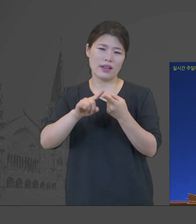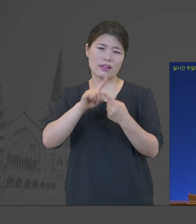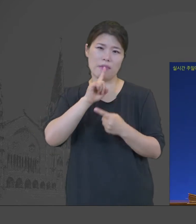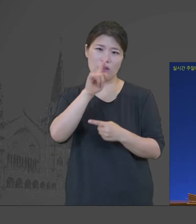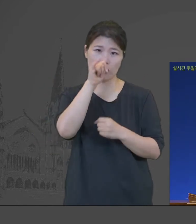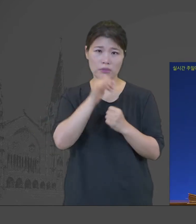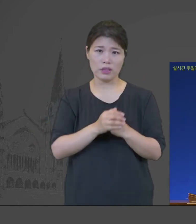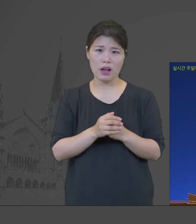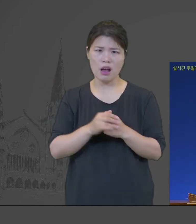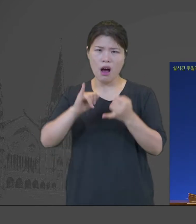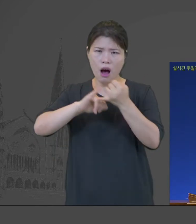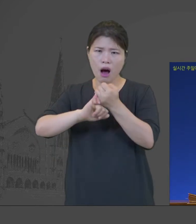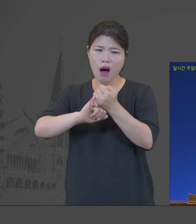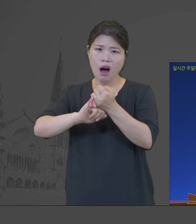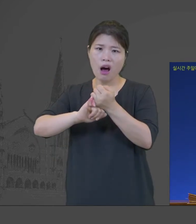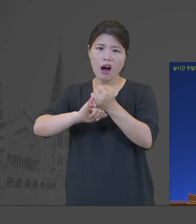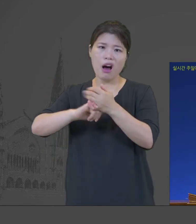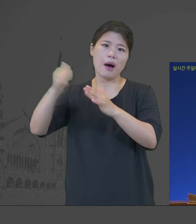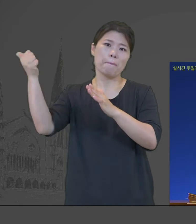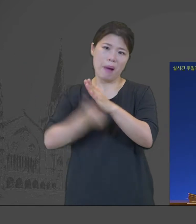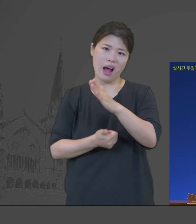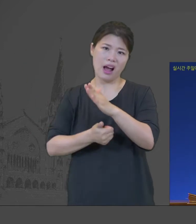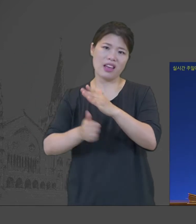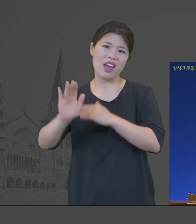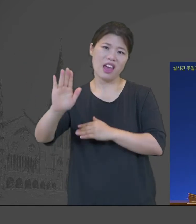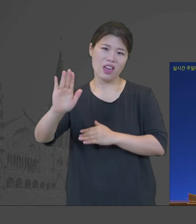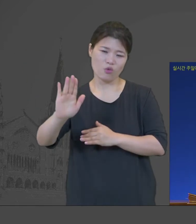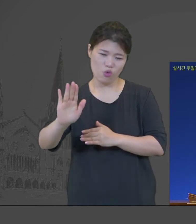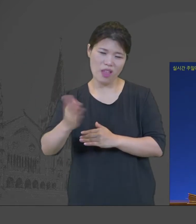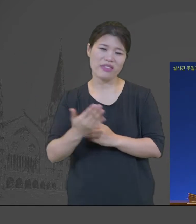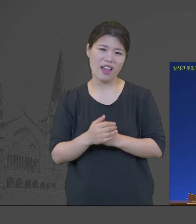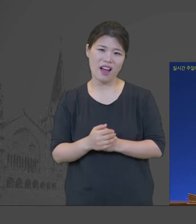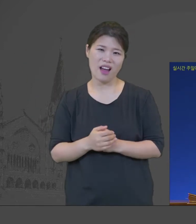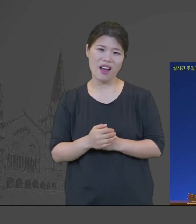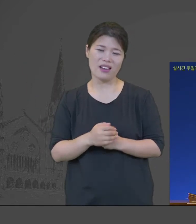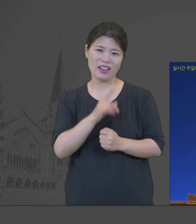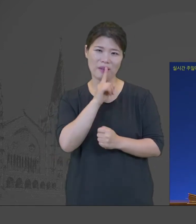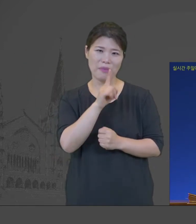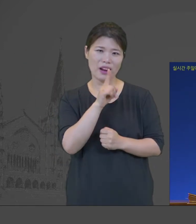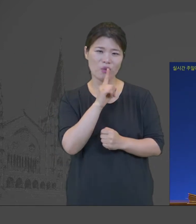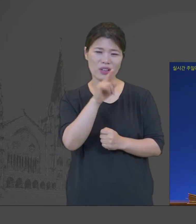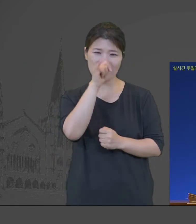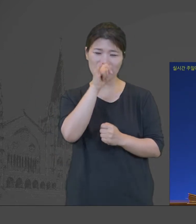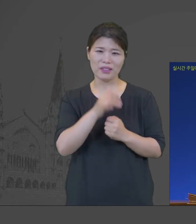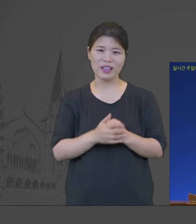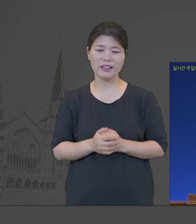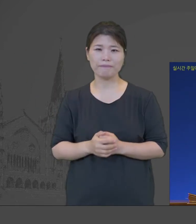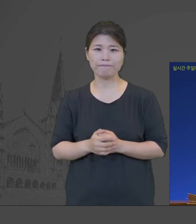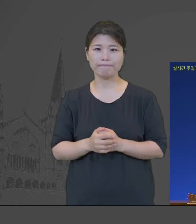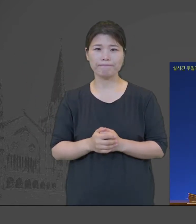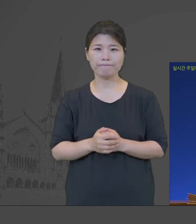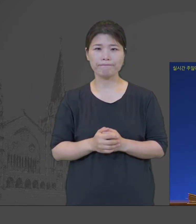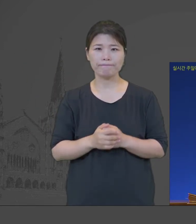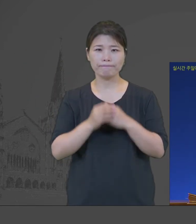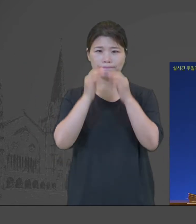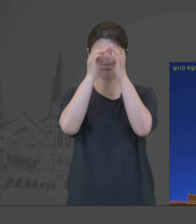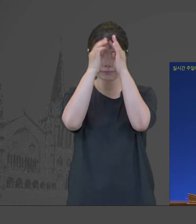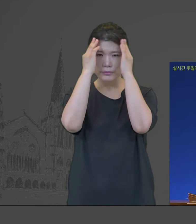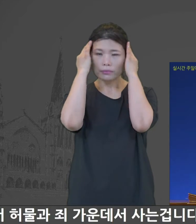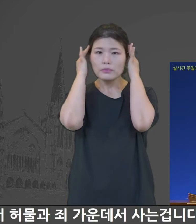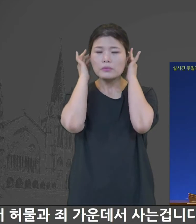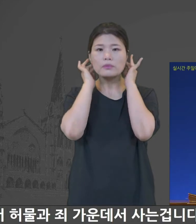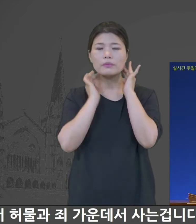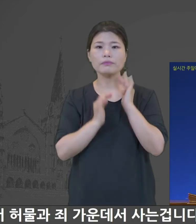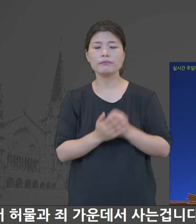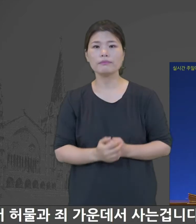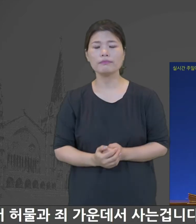망할 수밖에 없는 그런 길로 이렇게 다름질쳐가는 모습을 표현하는 것이죠. 자,